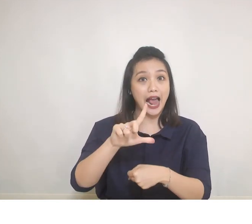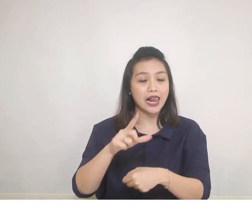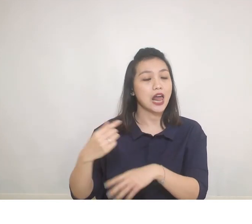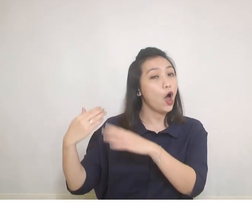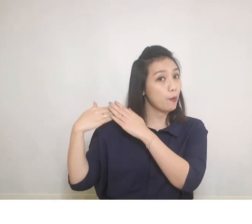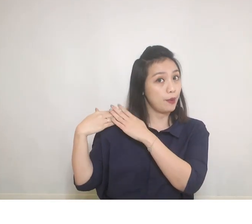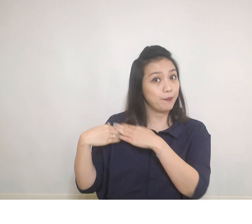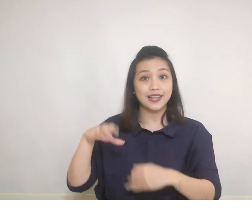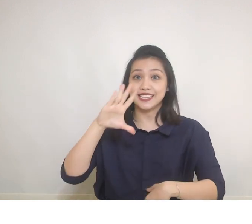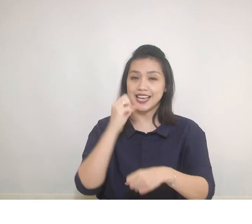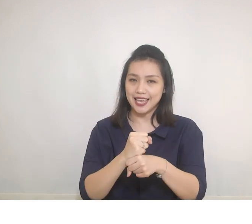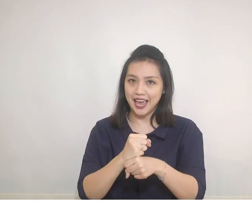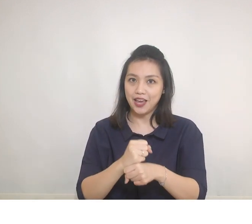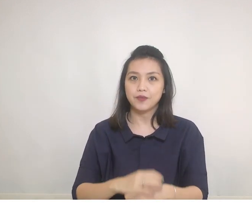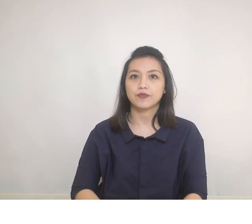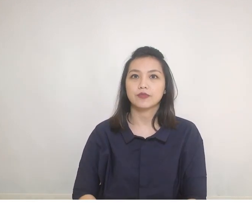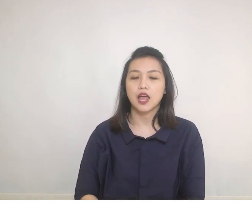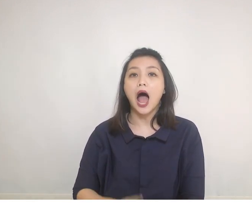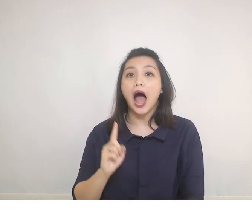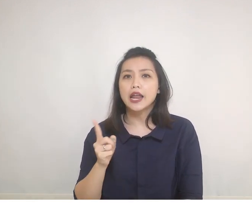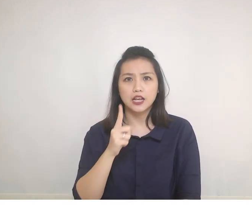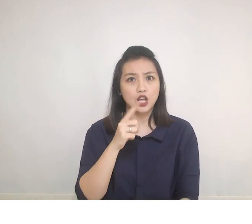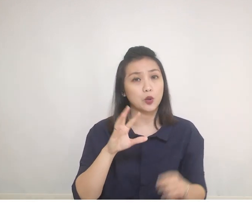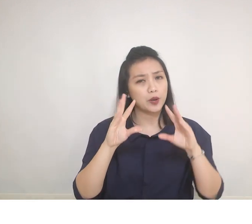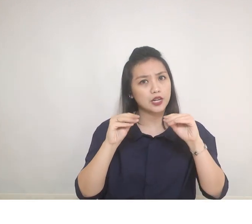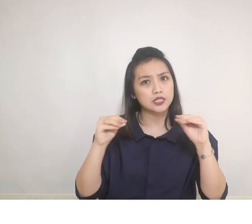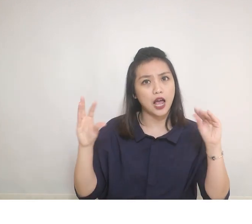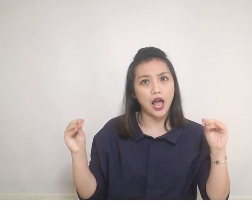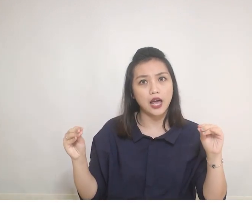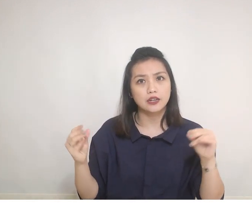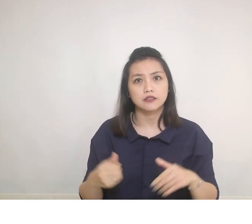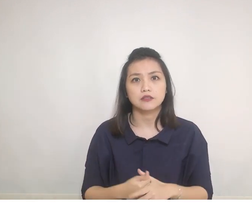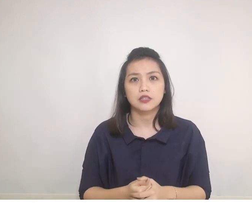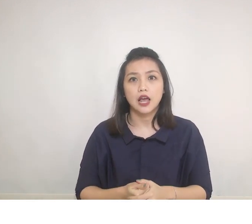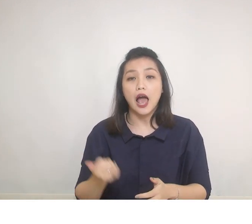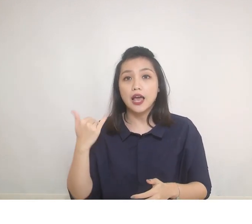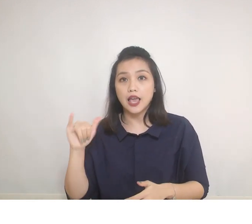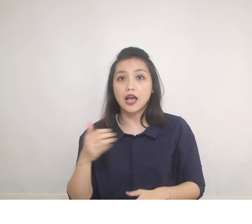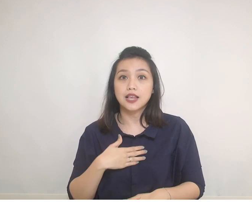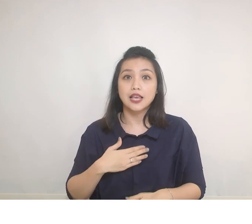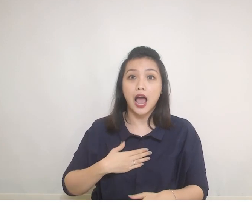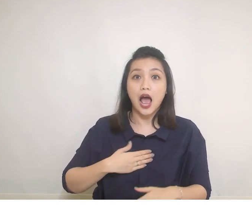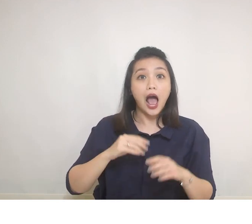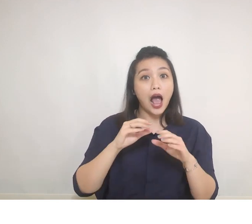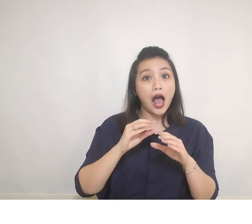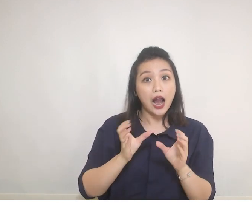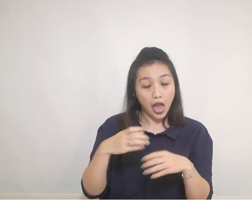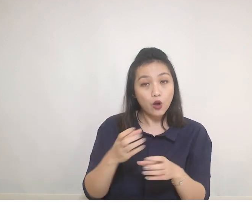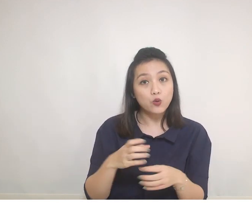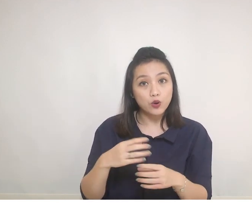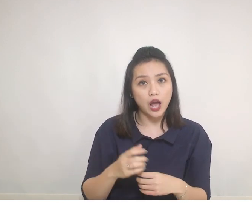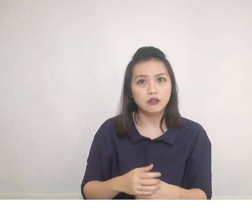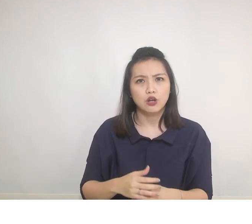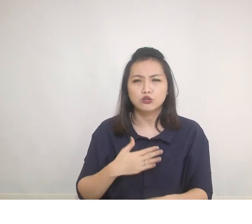satu pekerjaan, dan satu pekerjaan itu yang pada saat saya menjalani pekerjaan itu, saya ya melakukan